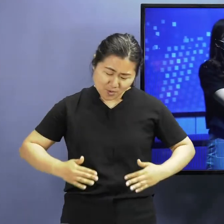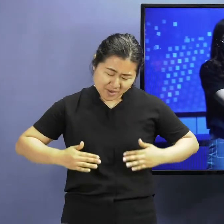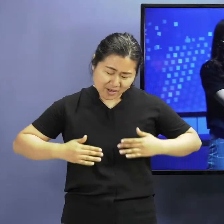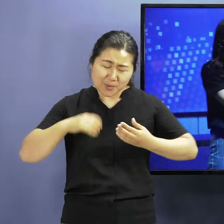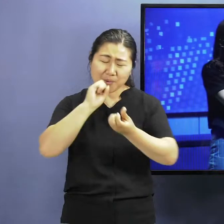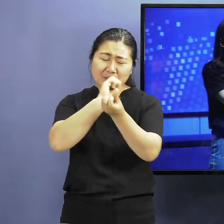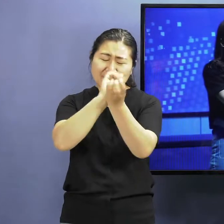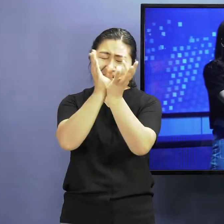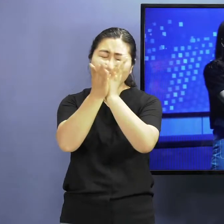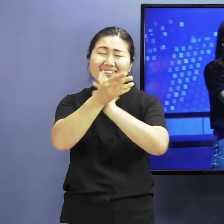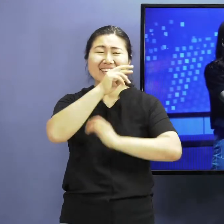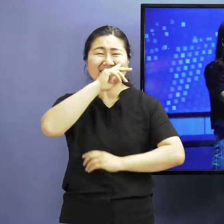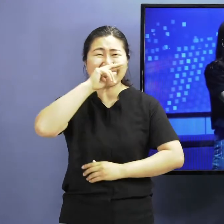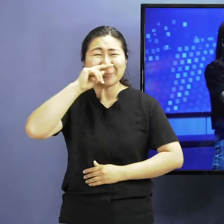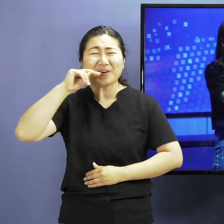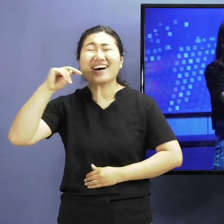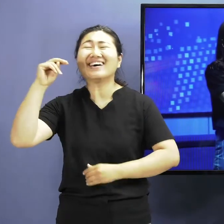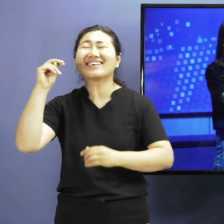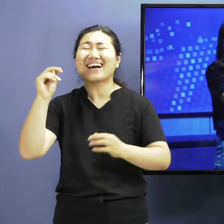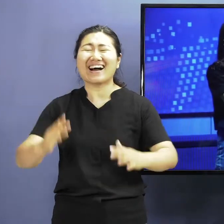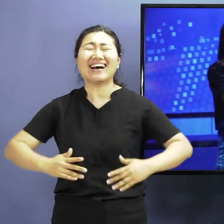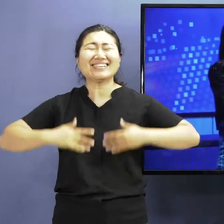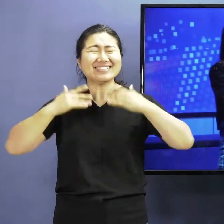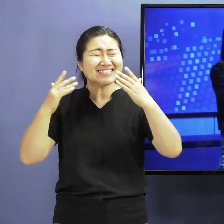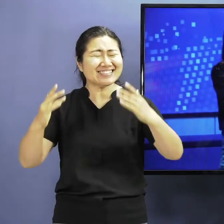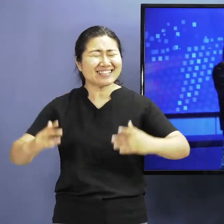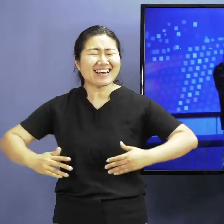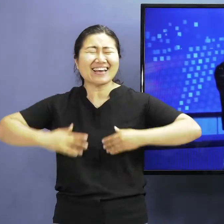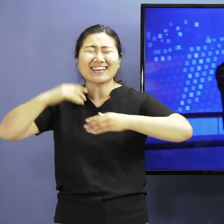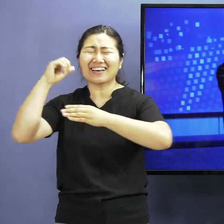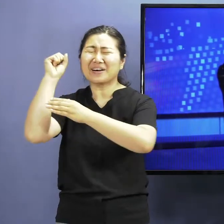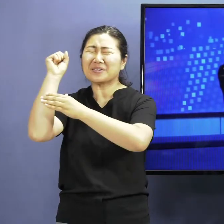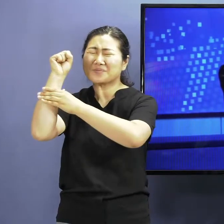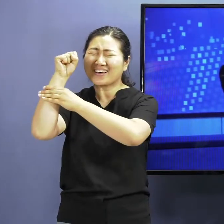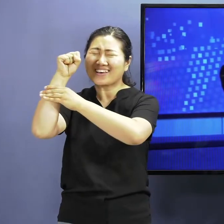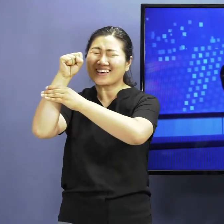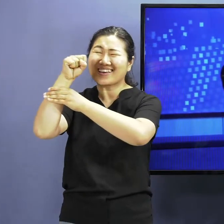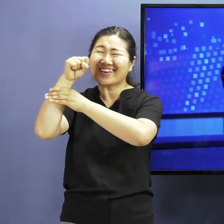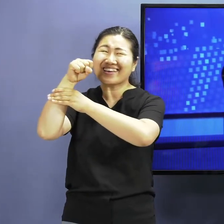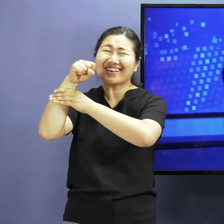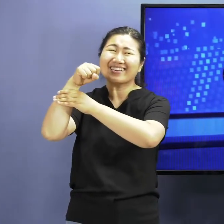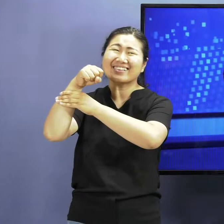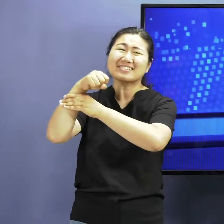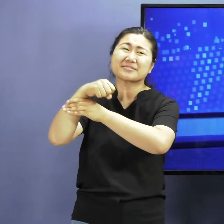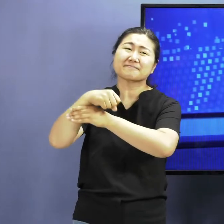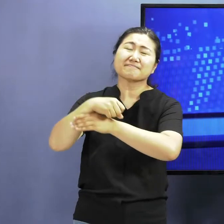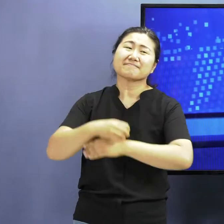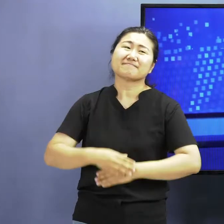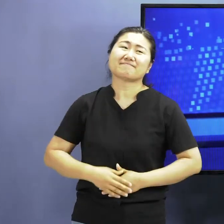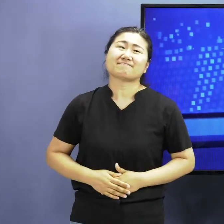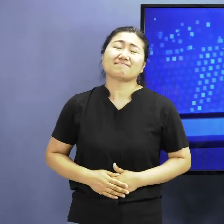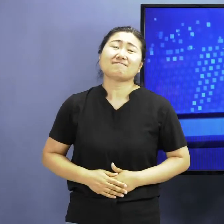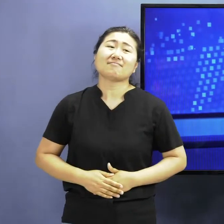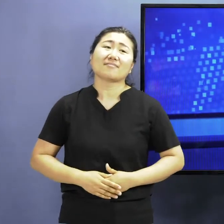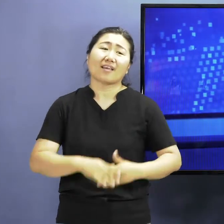봄의 꽃향기와 가을의 열매,